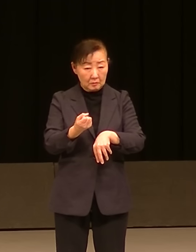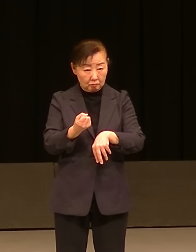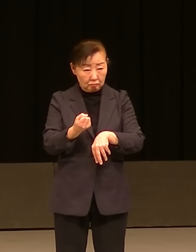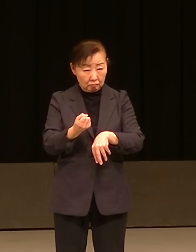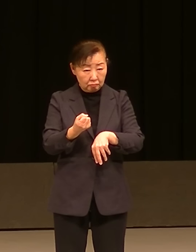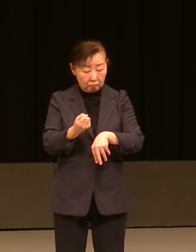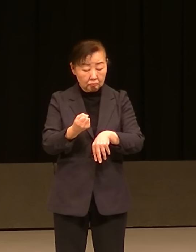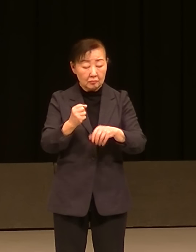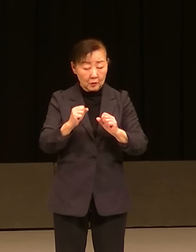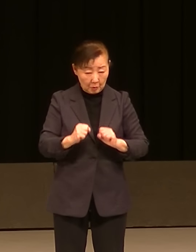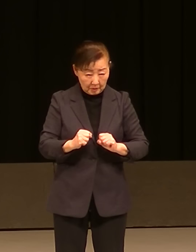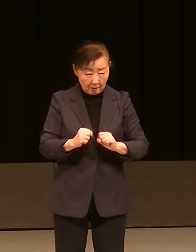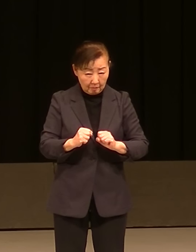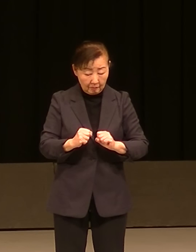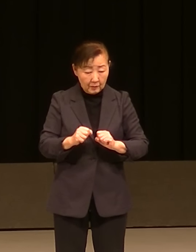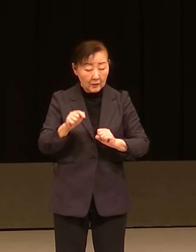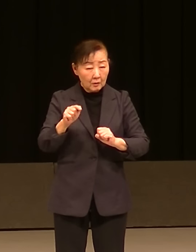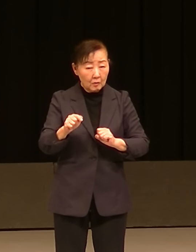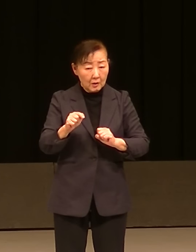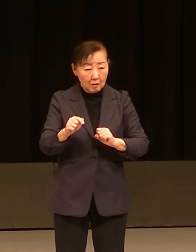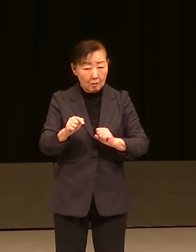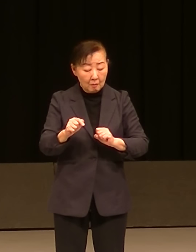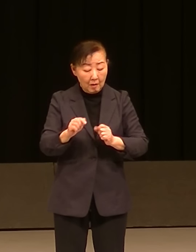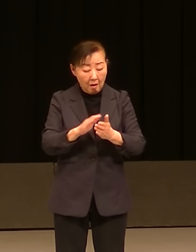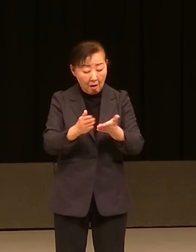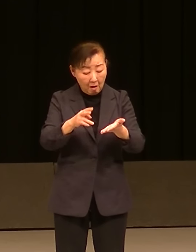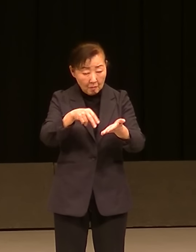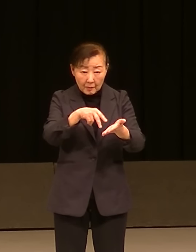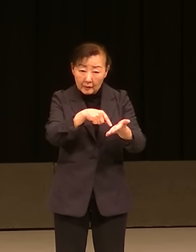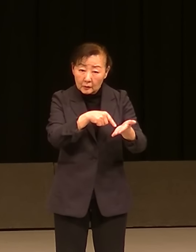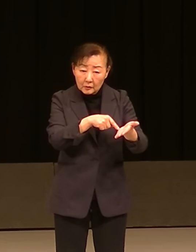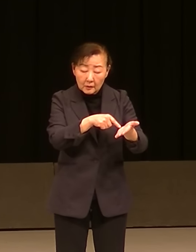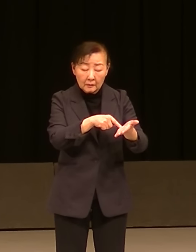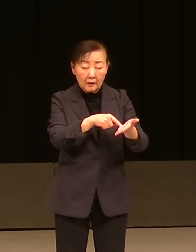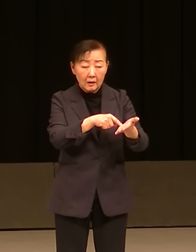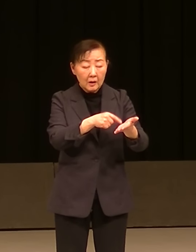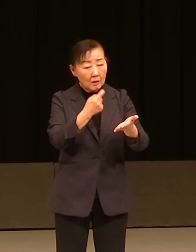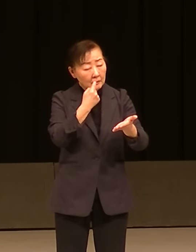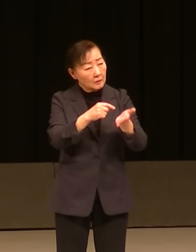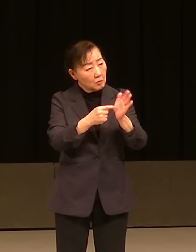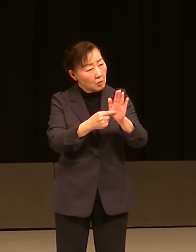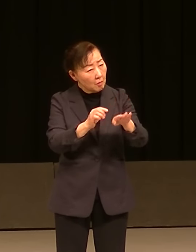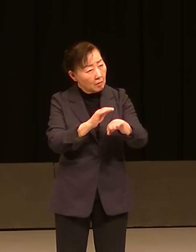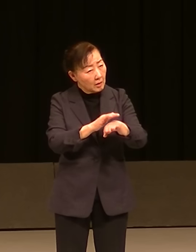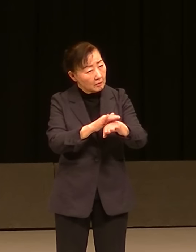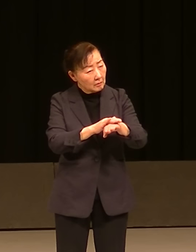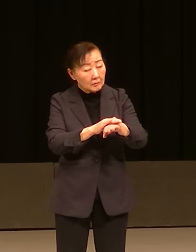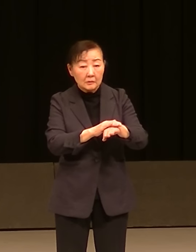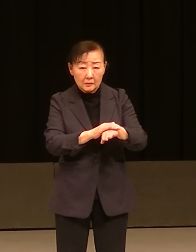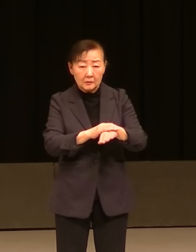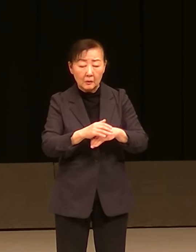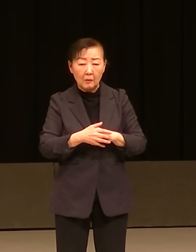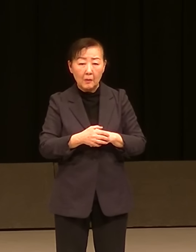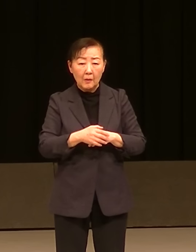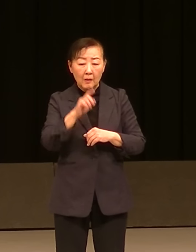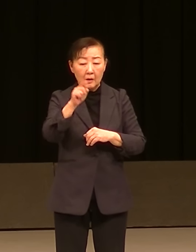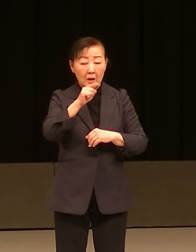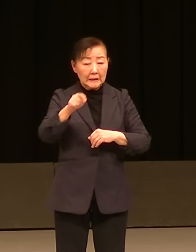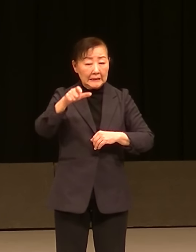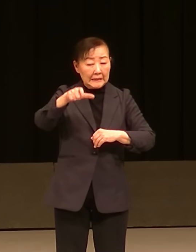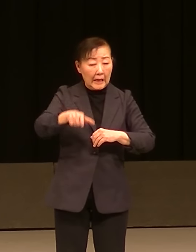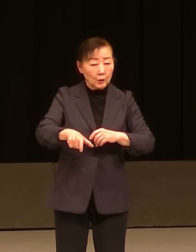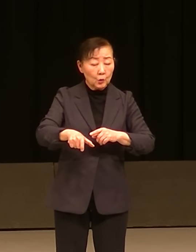存在であると。で、それを、だんだん読んでいって、私なりの表現で で解釈するとこうですね、人間